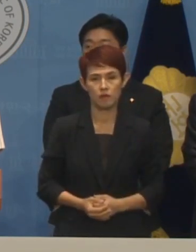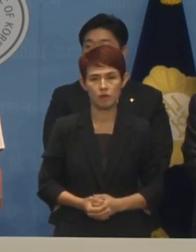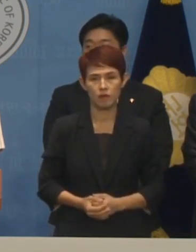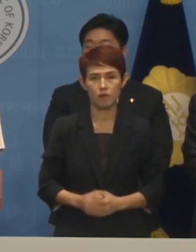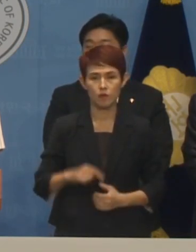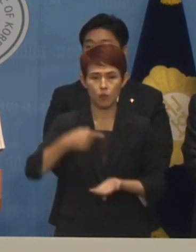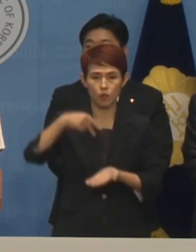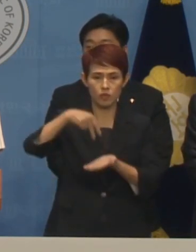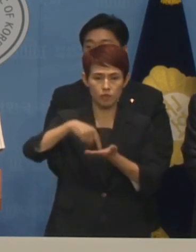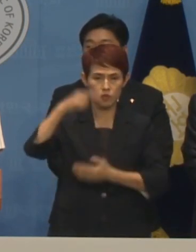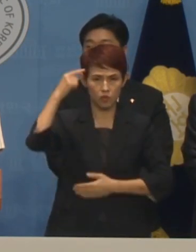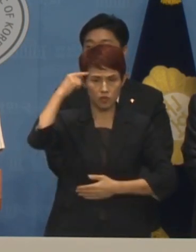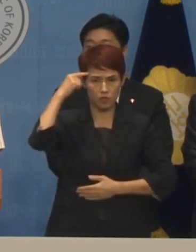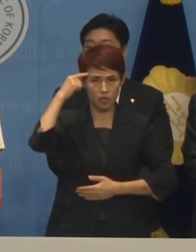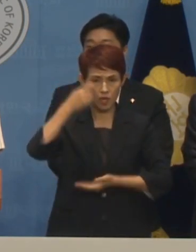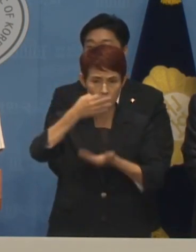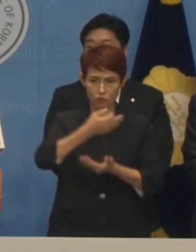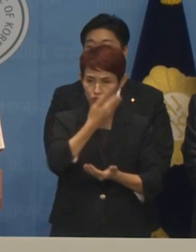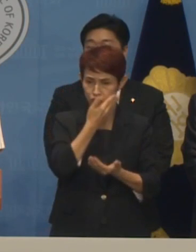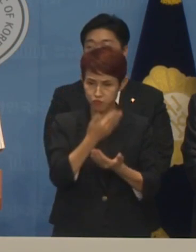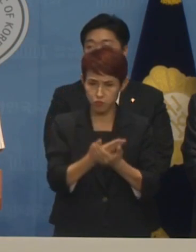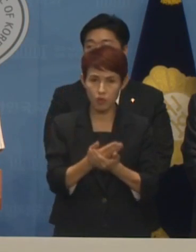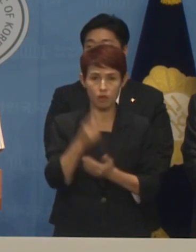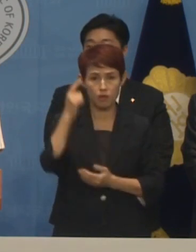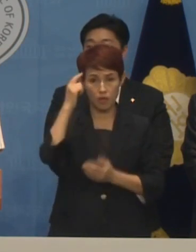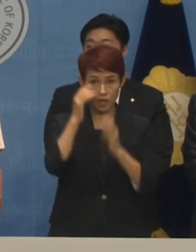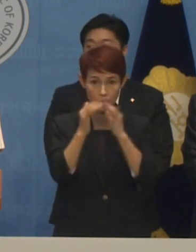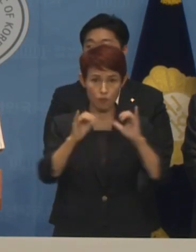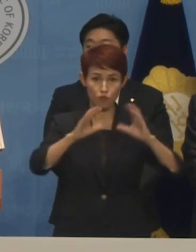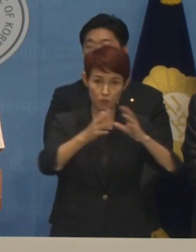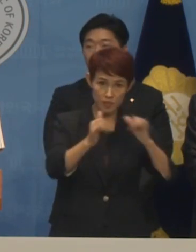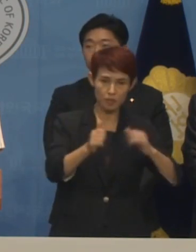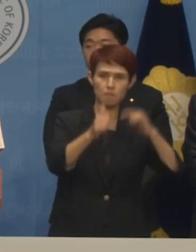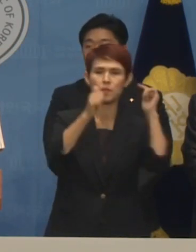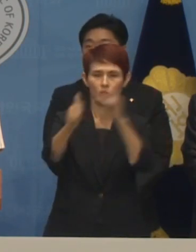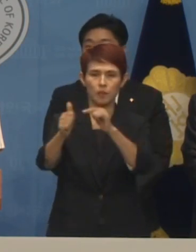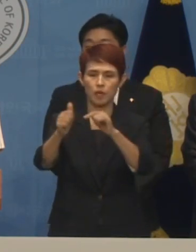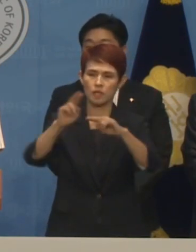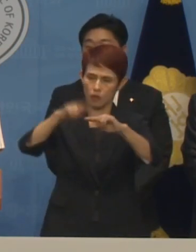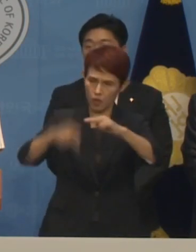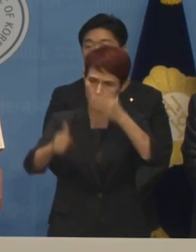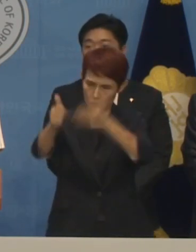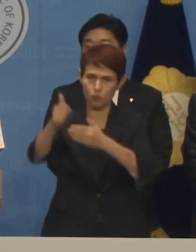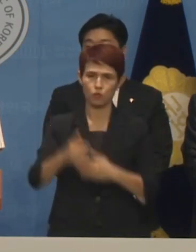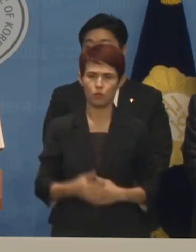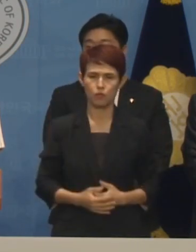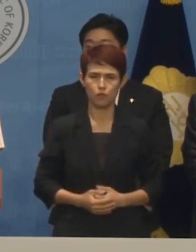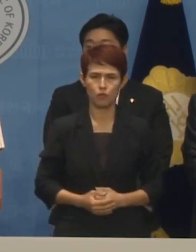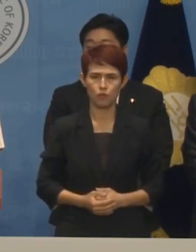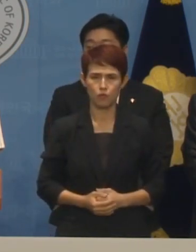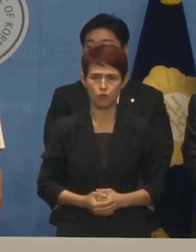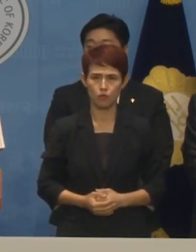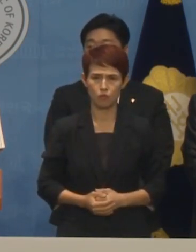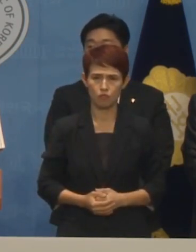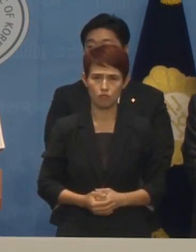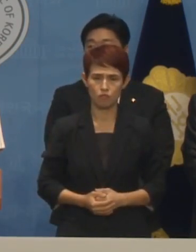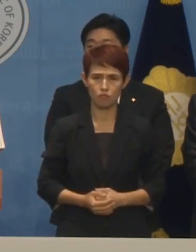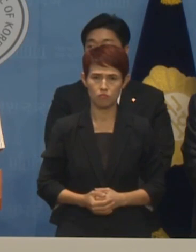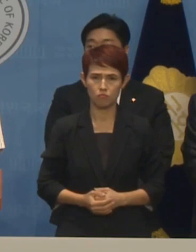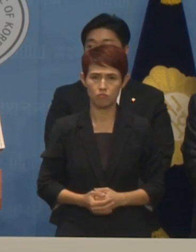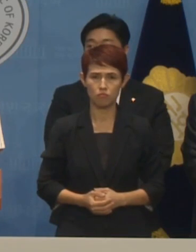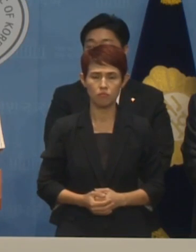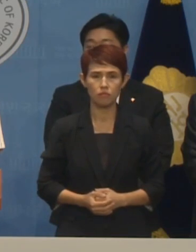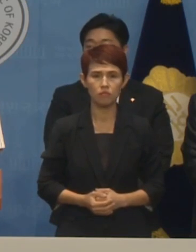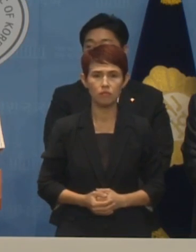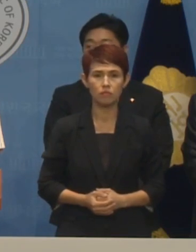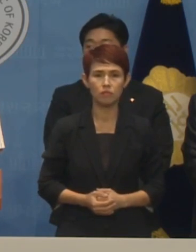독립정신의 가치를 중요하게 생각하는 대한민국 국민의 명령입니다. 대한민국 국민의 명령을 따르지 않는 공직자는 있을 수가